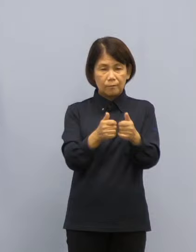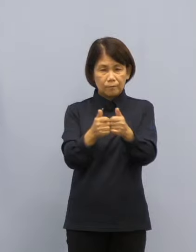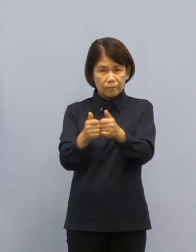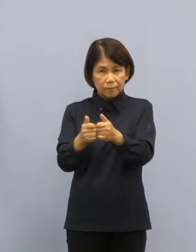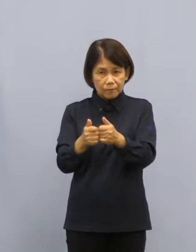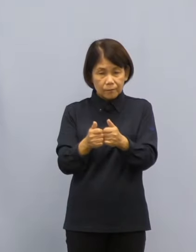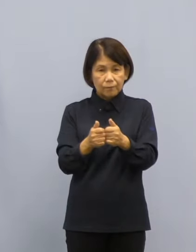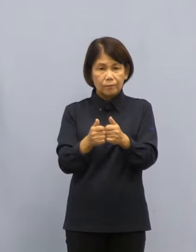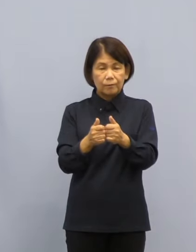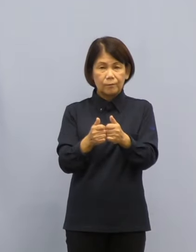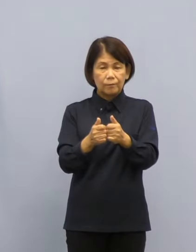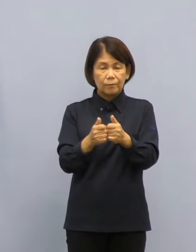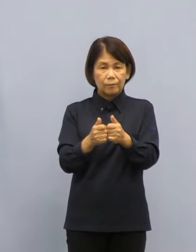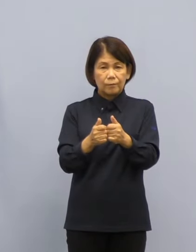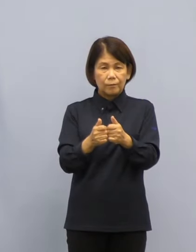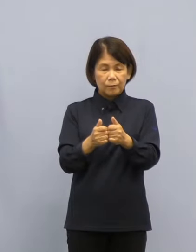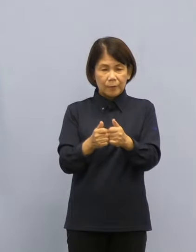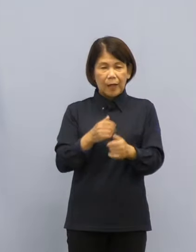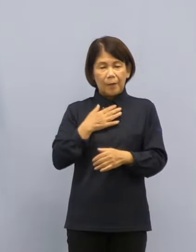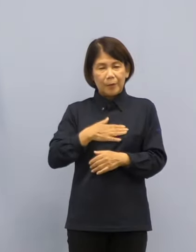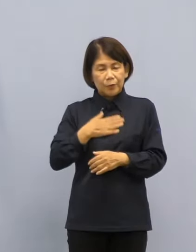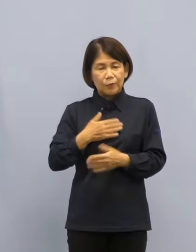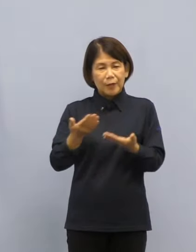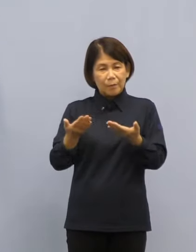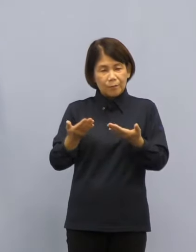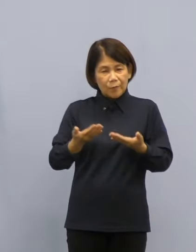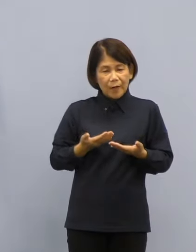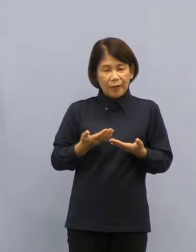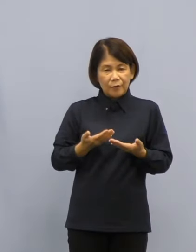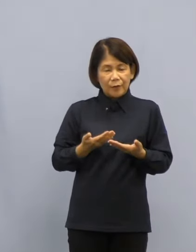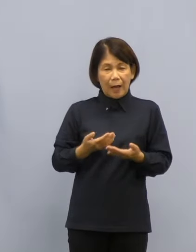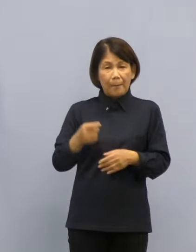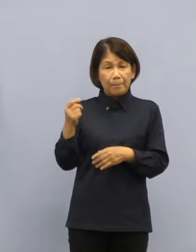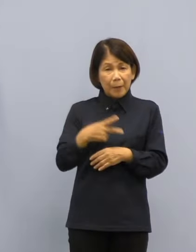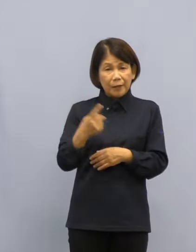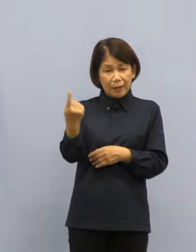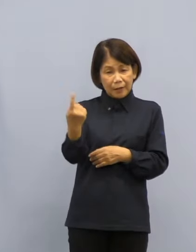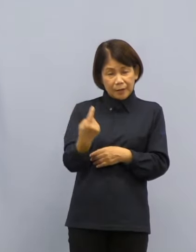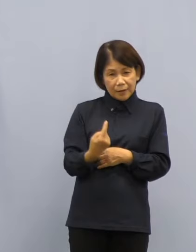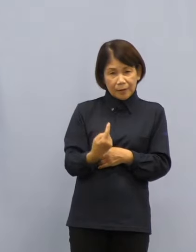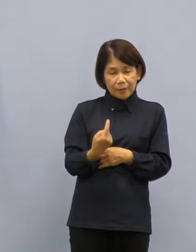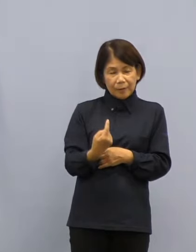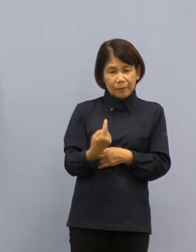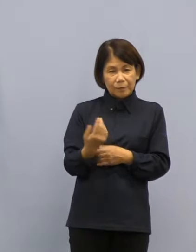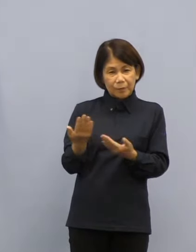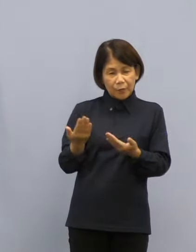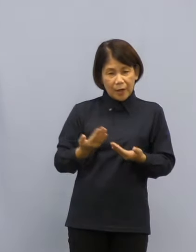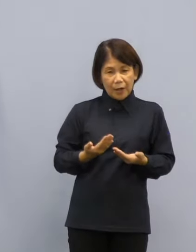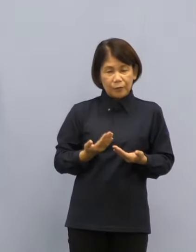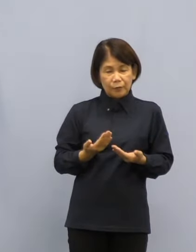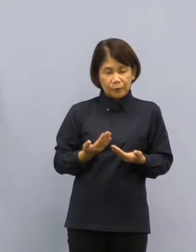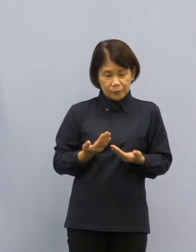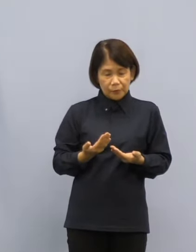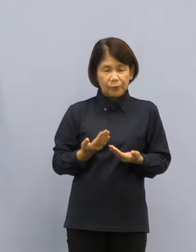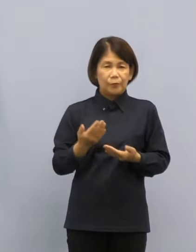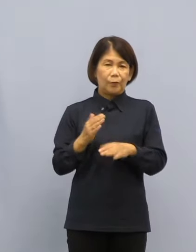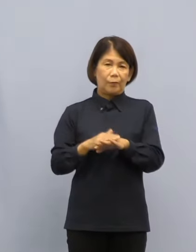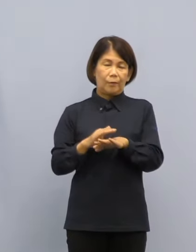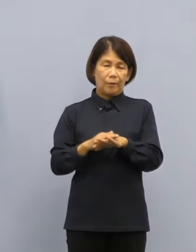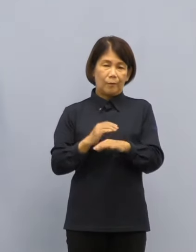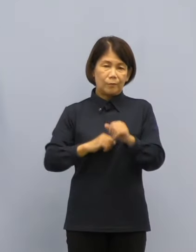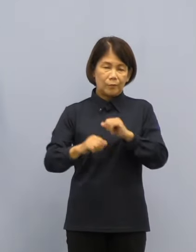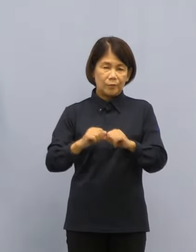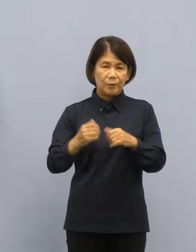らご満足いただけるようなまた繰り返し来ていただけるようなそんな取り組みをしていかなくちゃいけないなと思っ